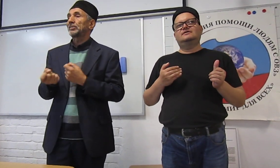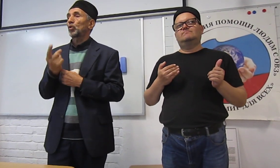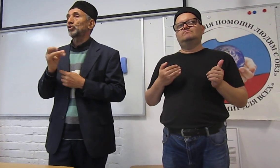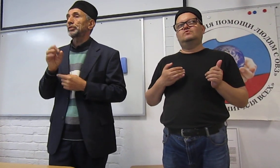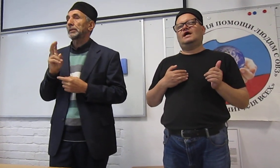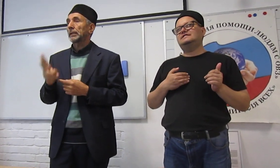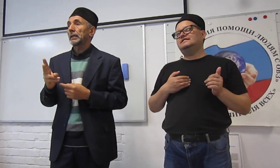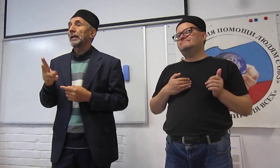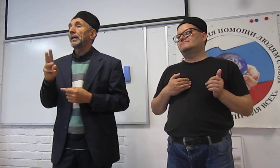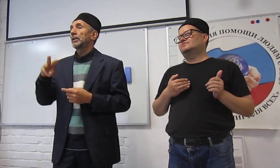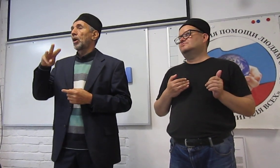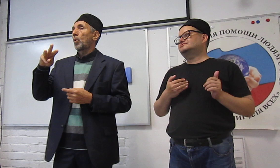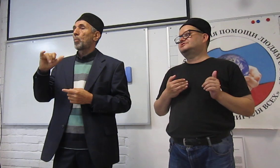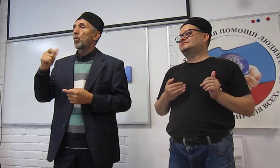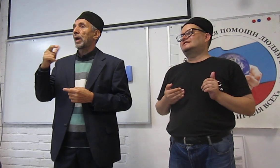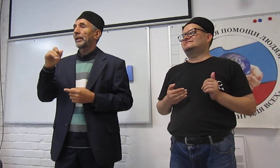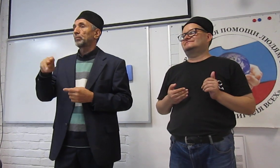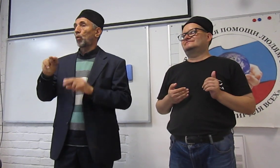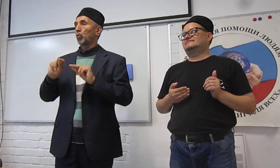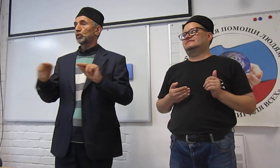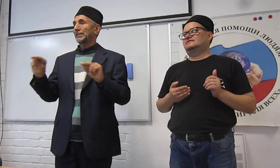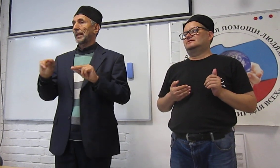Это муаллим,